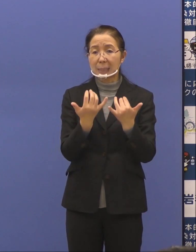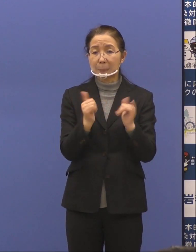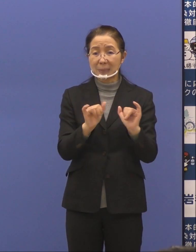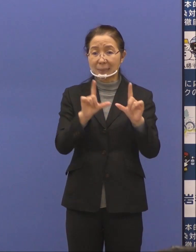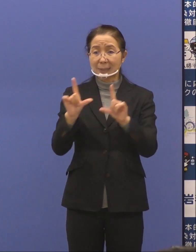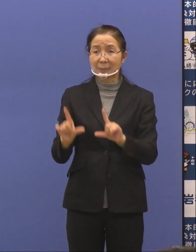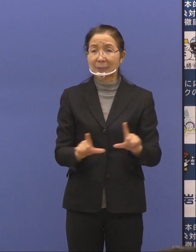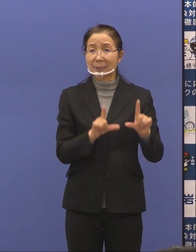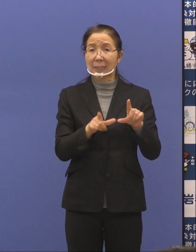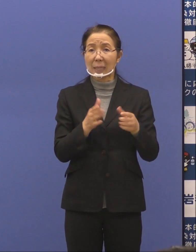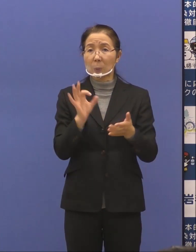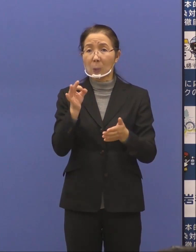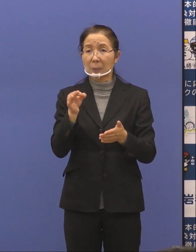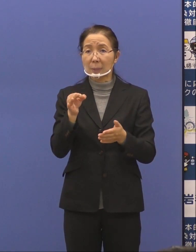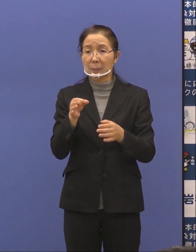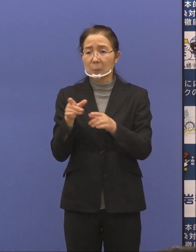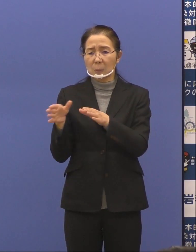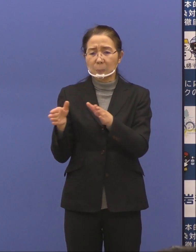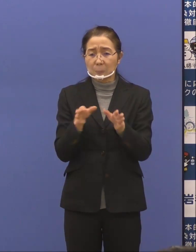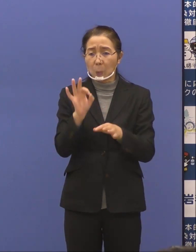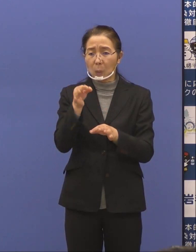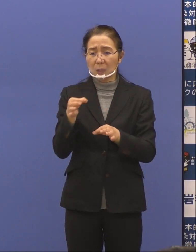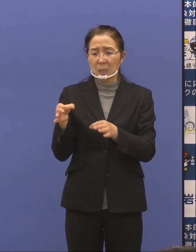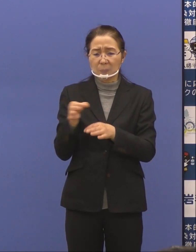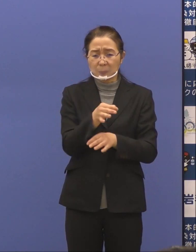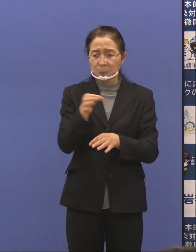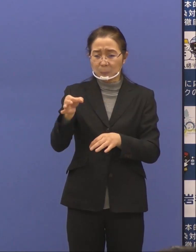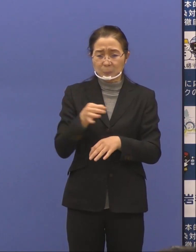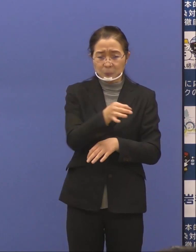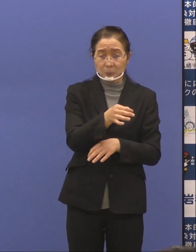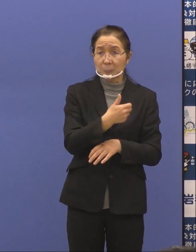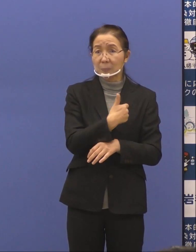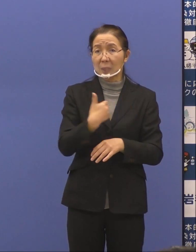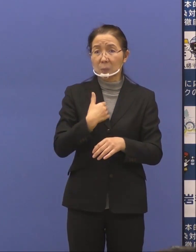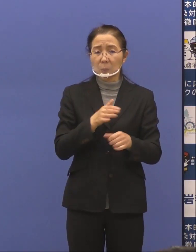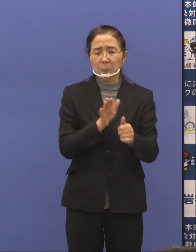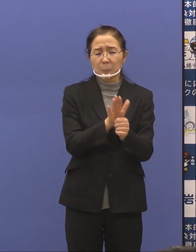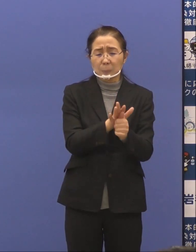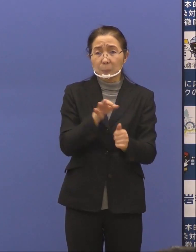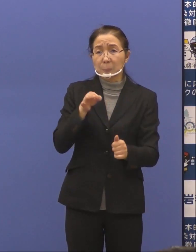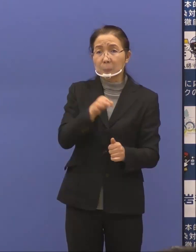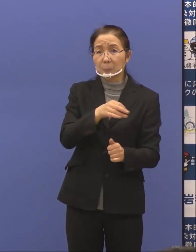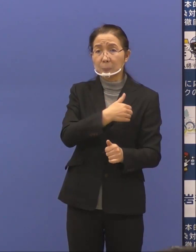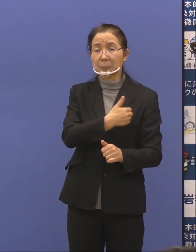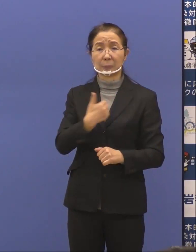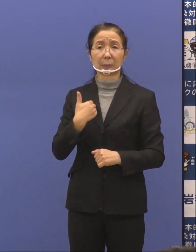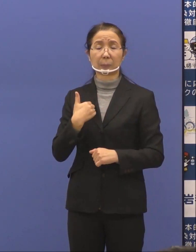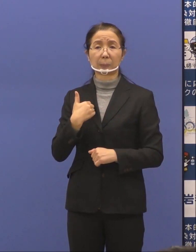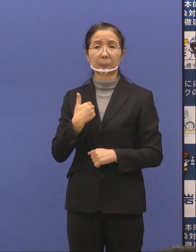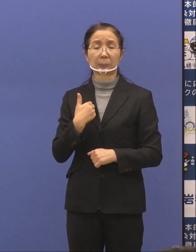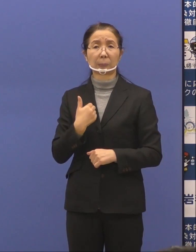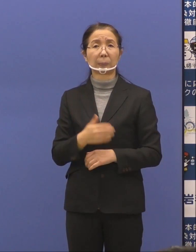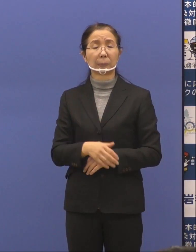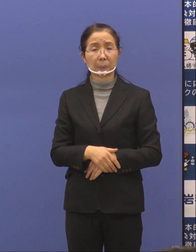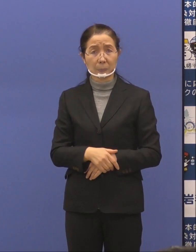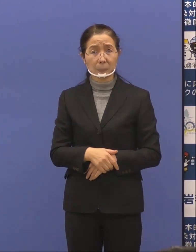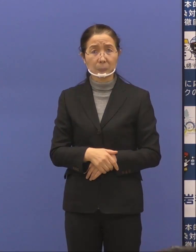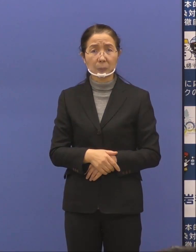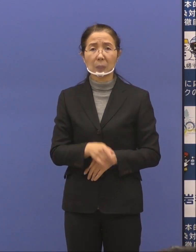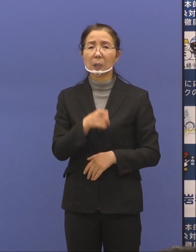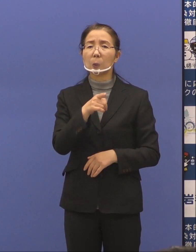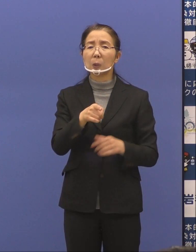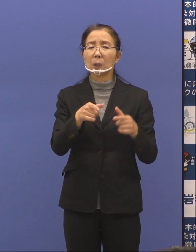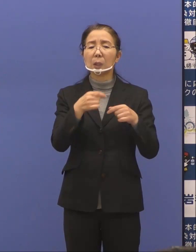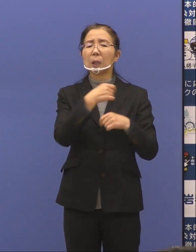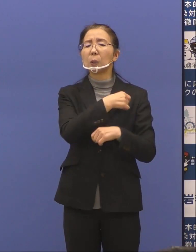活関連、人々の暮らしを良くすることの方にかけられて、実は中国も本当は民